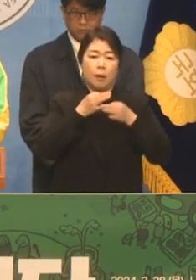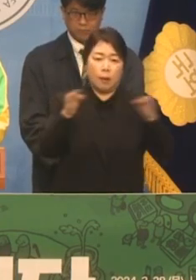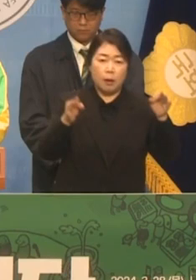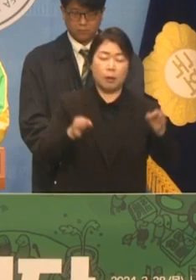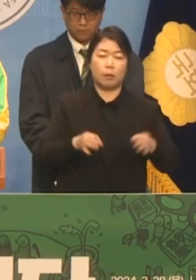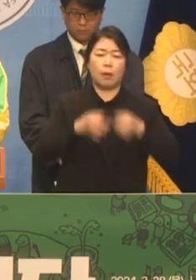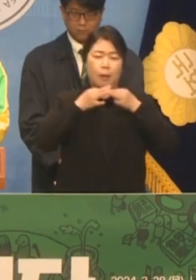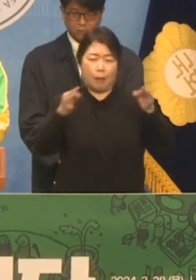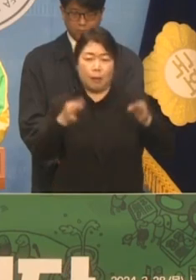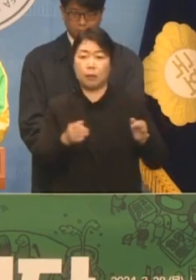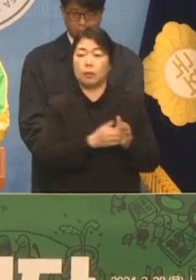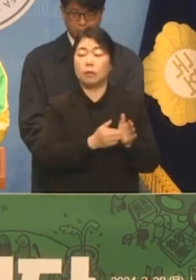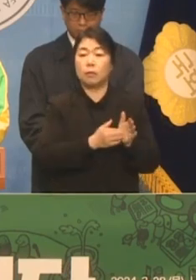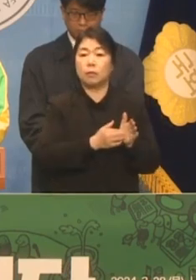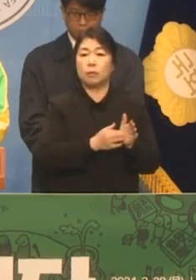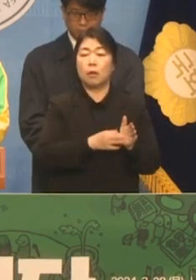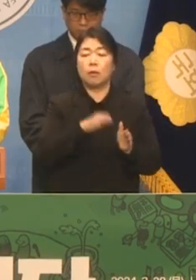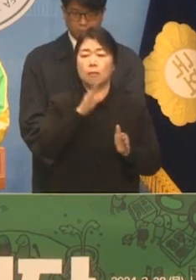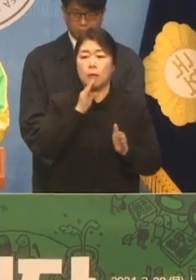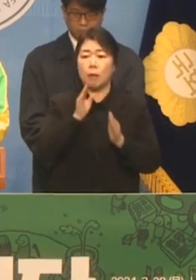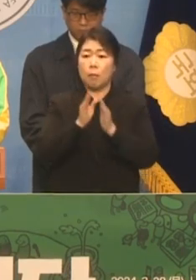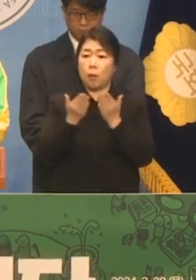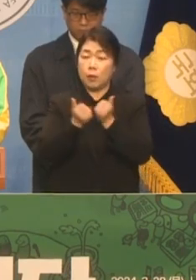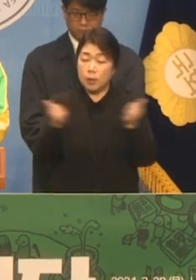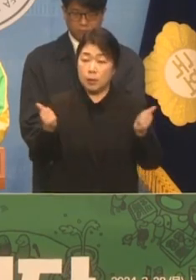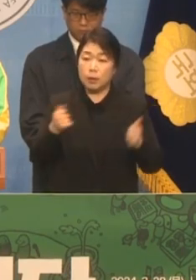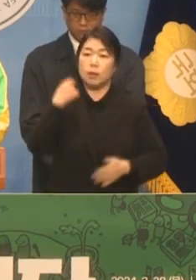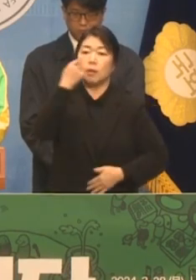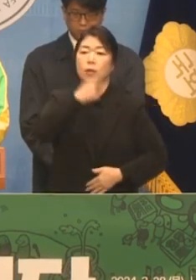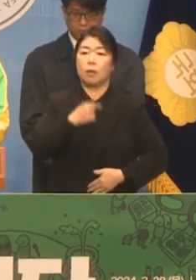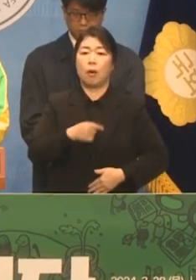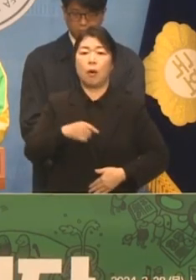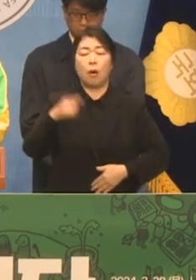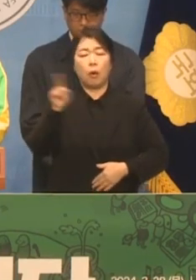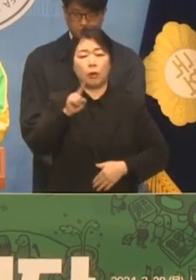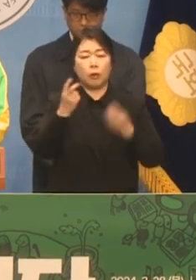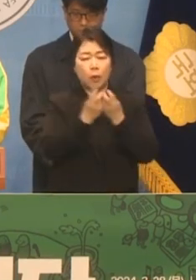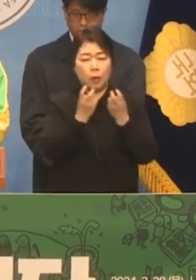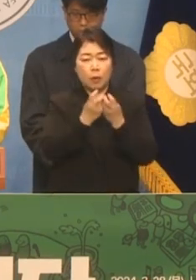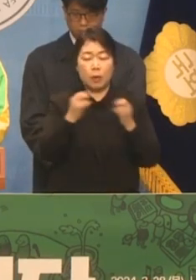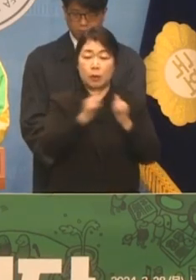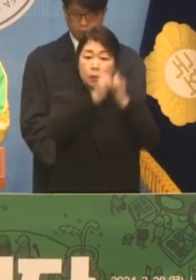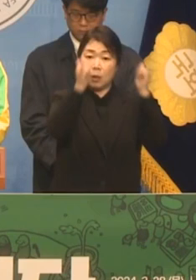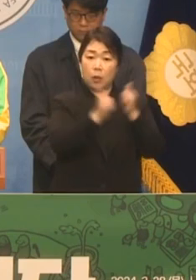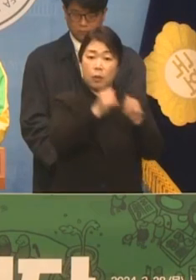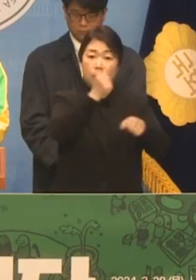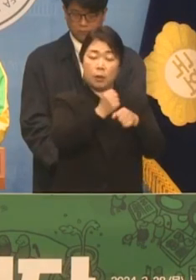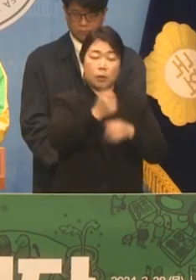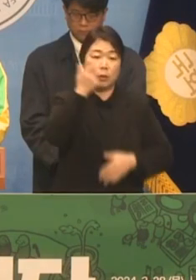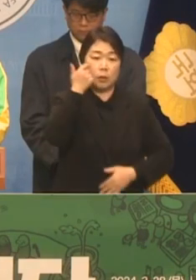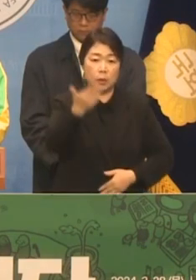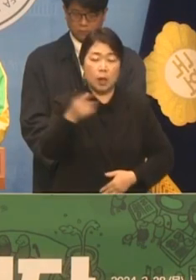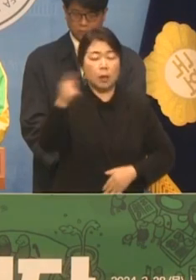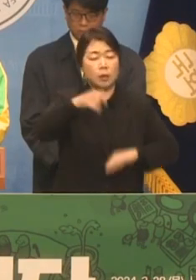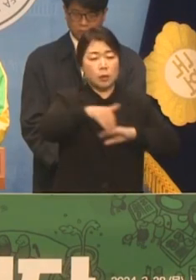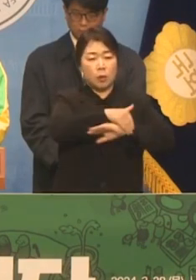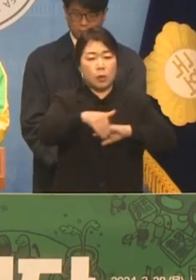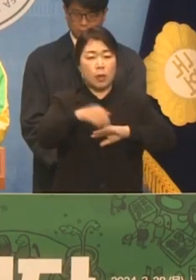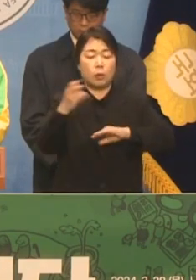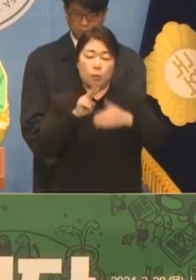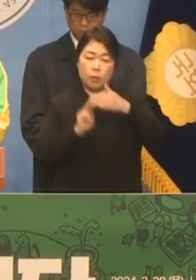것만 있지 자신들이 그래서 어떤 사회를 만들 것인지 어떤 정책을 갖고 이사회에 대한 비전을 제시할